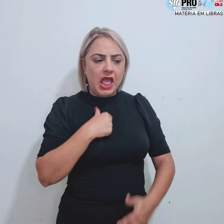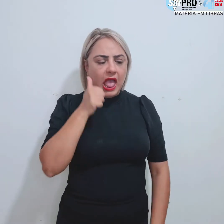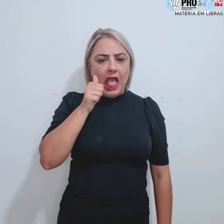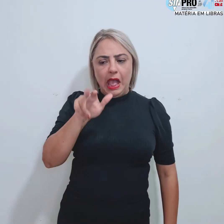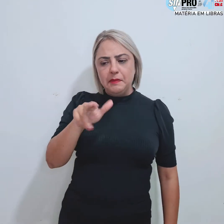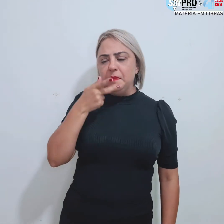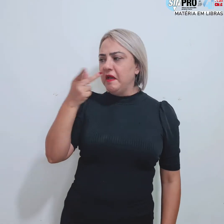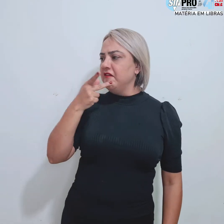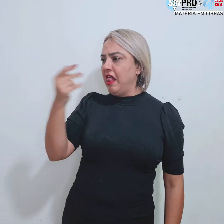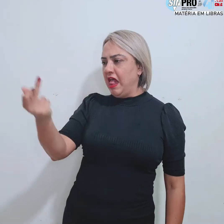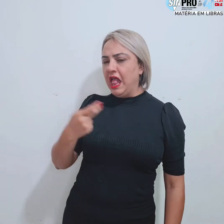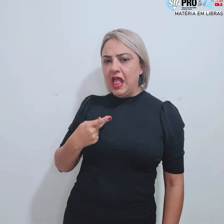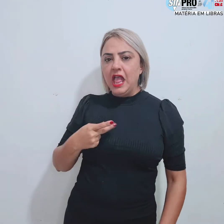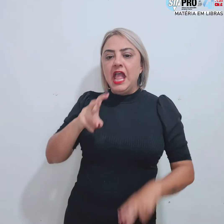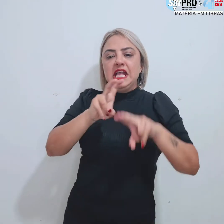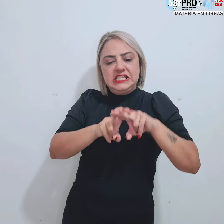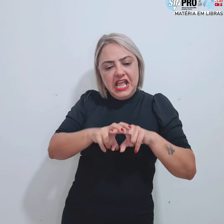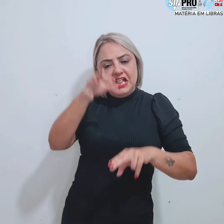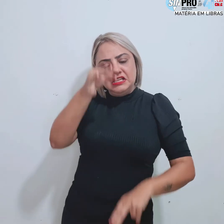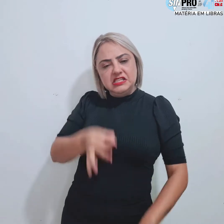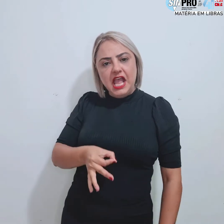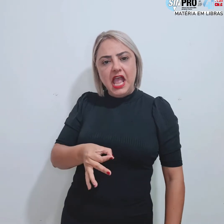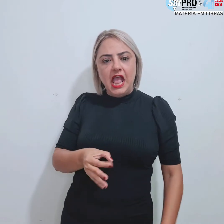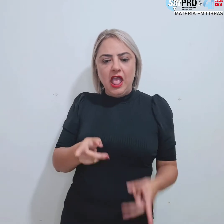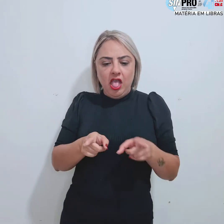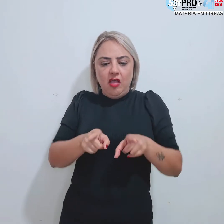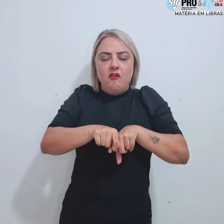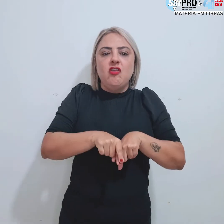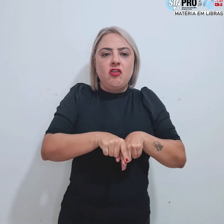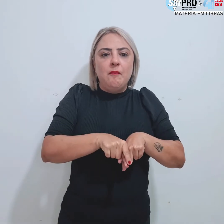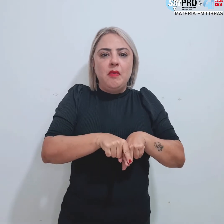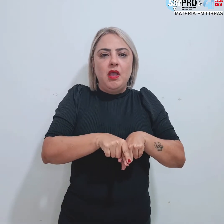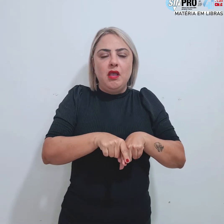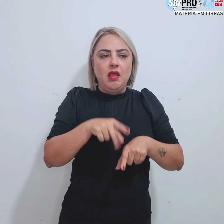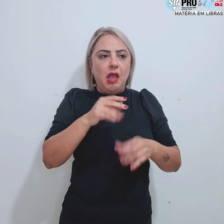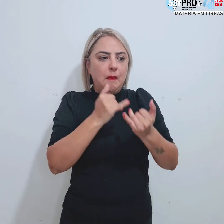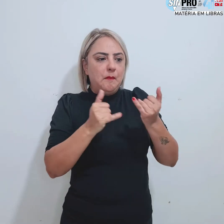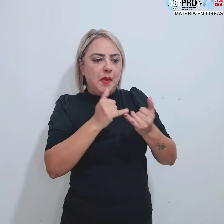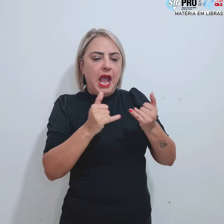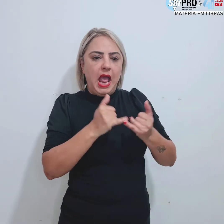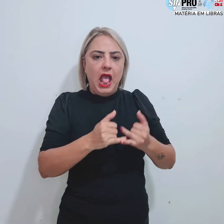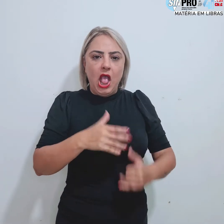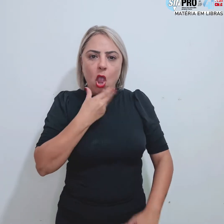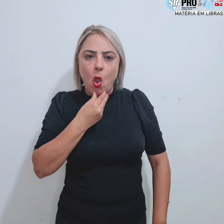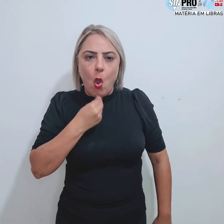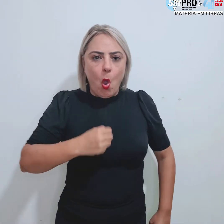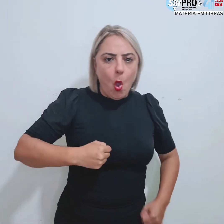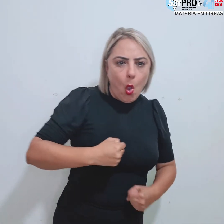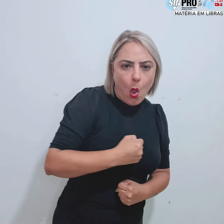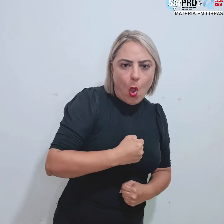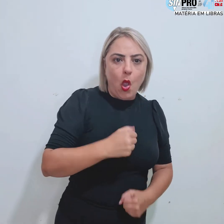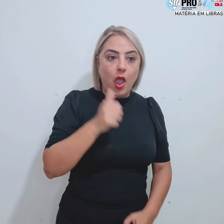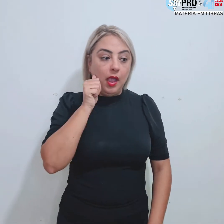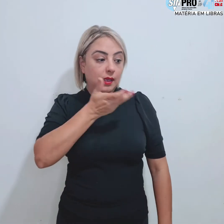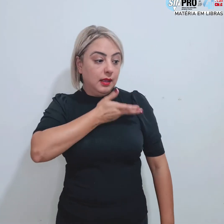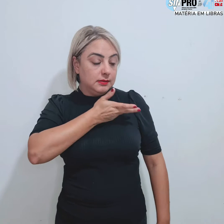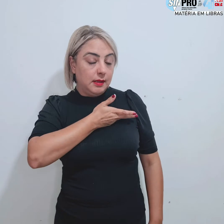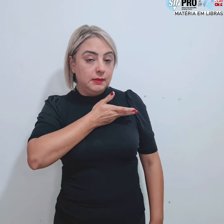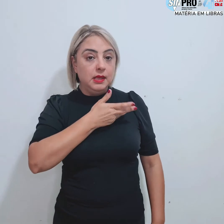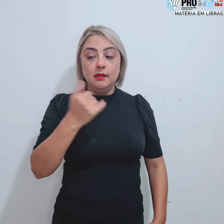A minha irmã falava, senta direito, fecha essas pernas, parece um macho. E minhas amigas